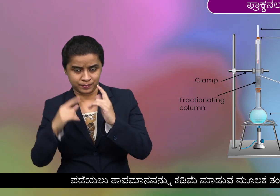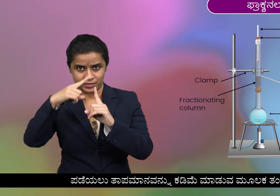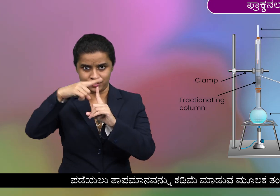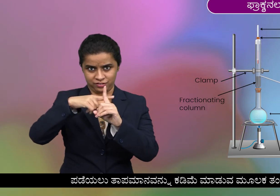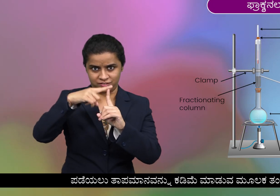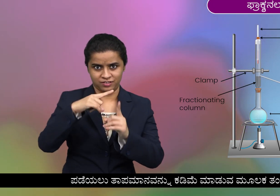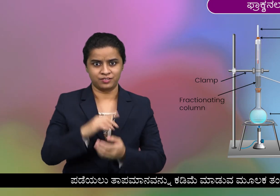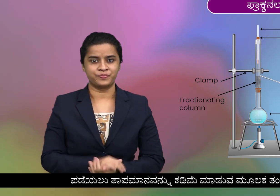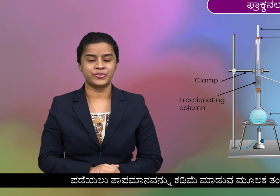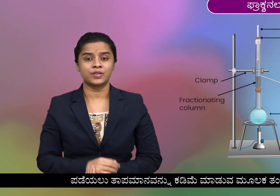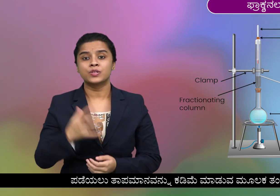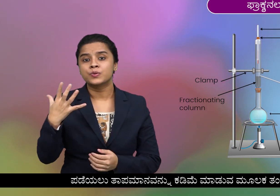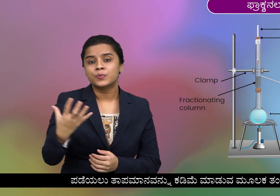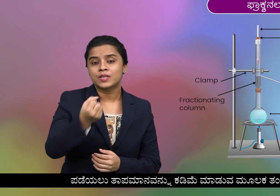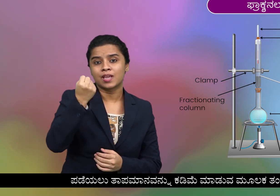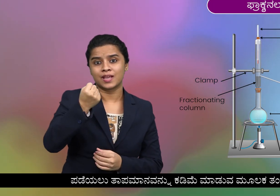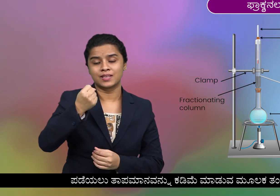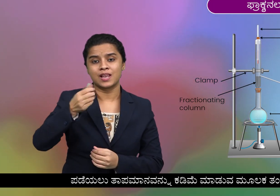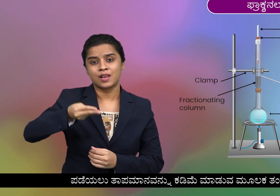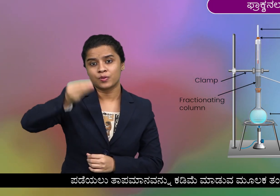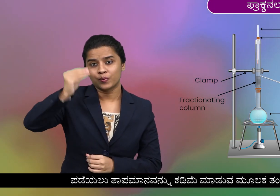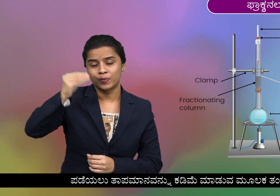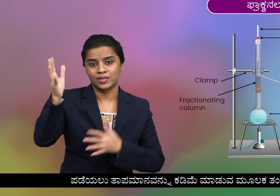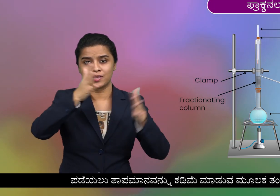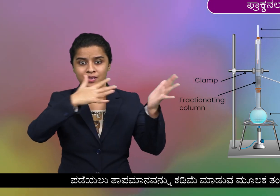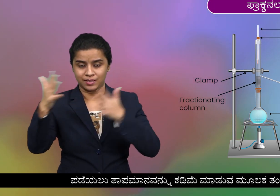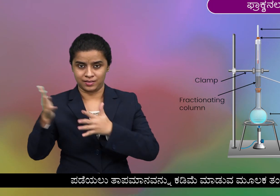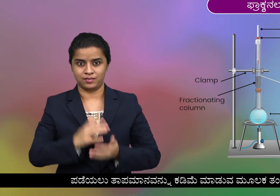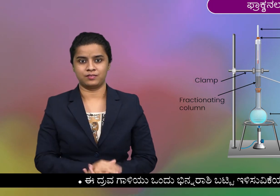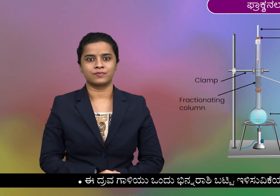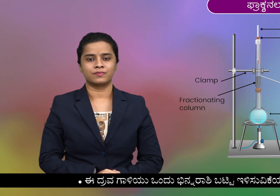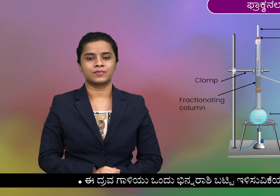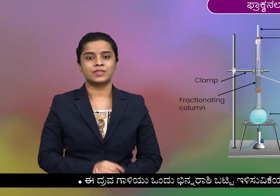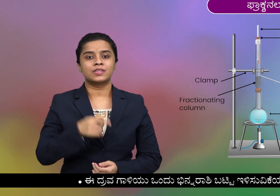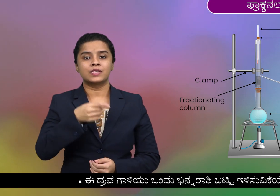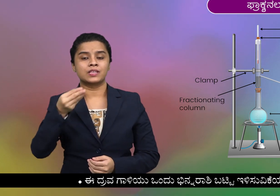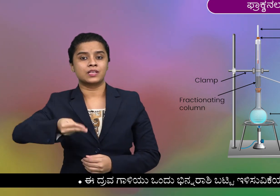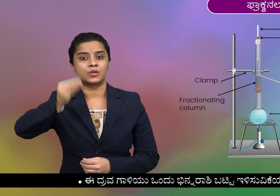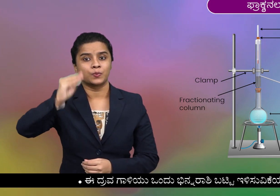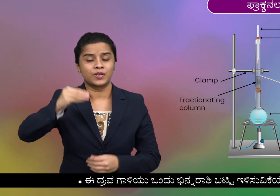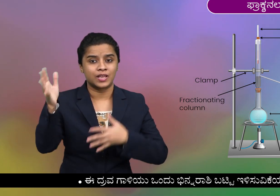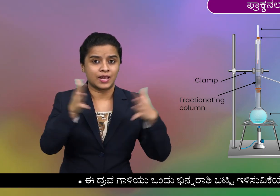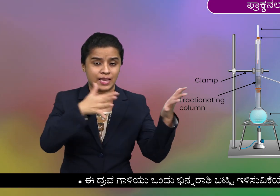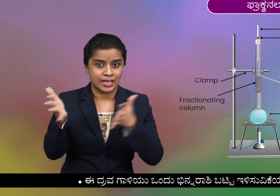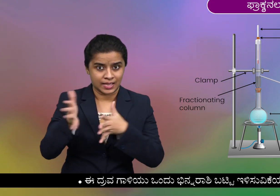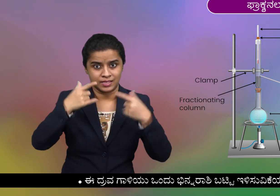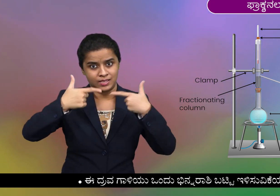ತಾಪಮಾನವು ಕಡಿಮೆ ಮಾಡುವ ಮೂಲಕ ತಂಪಾಗಿಸಲಾಗುತ್ತದೆ. ಈ ದ್ರವ ಗಾಳಿಯು ಒಂದು ಭಿನ್ನರಾಶಿ ಬಟ್ಟಿ